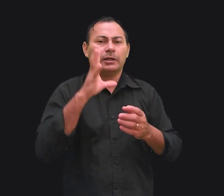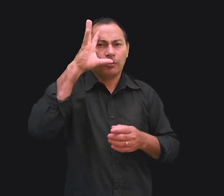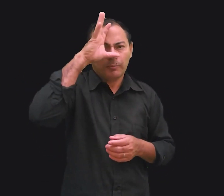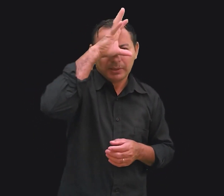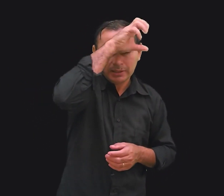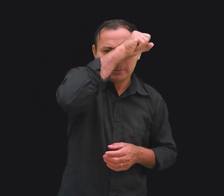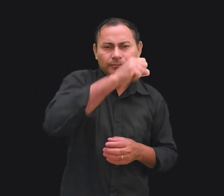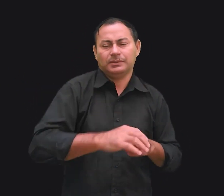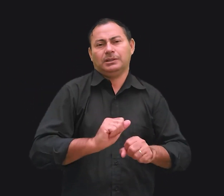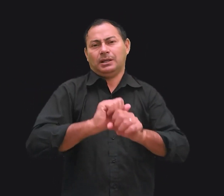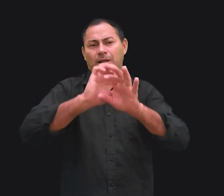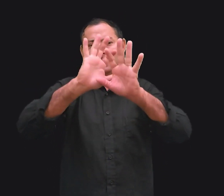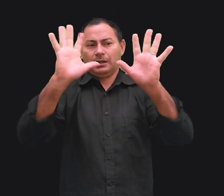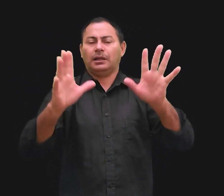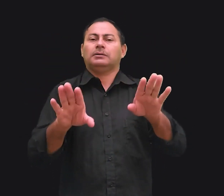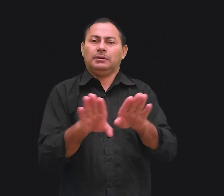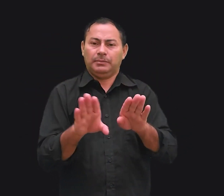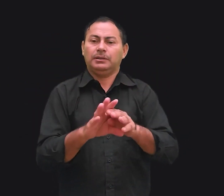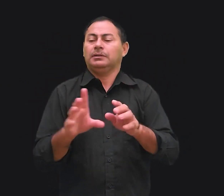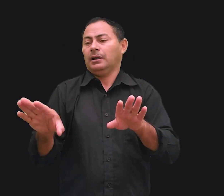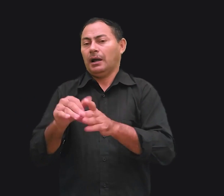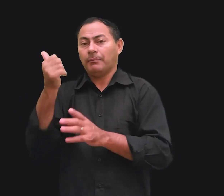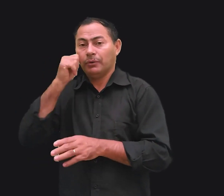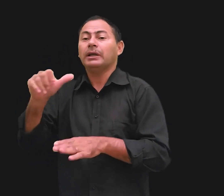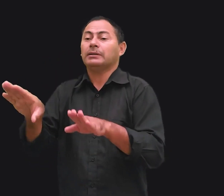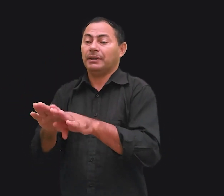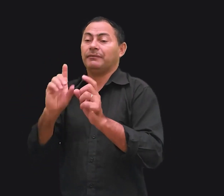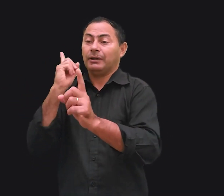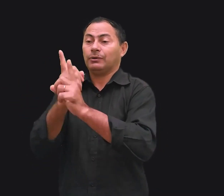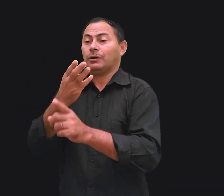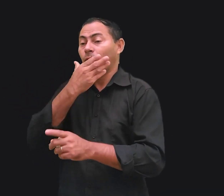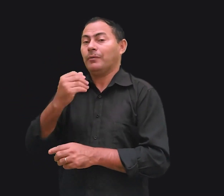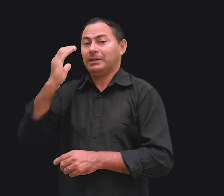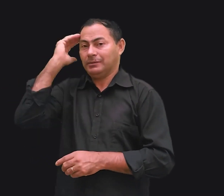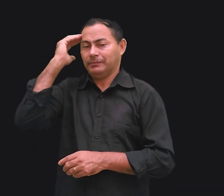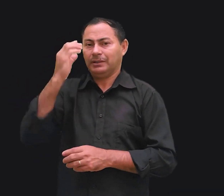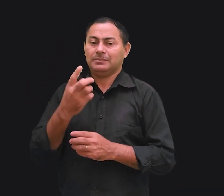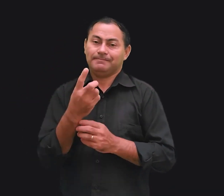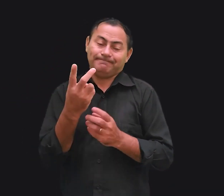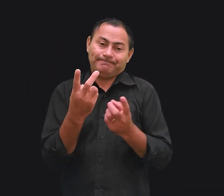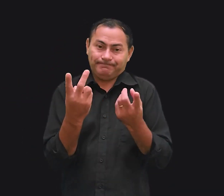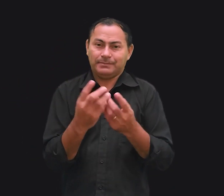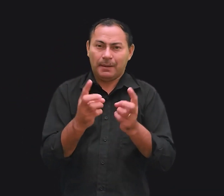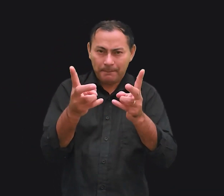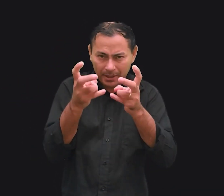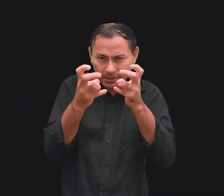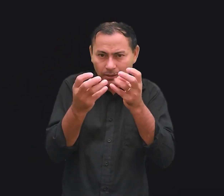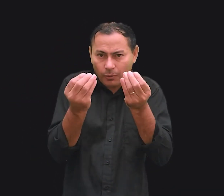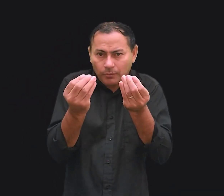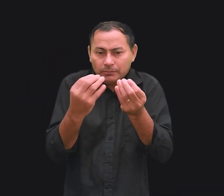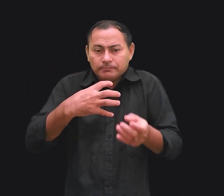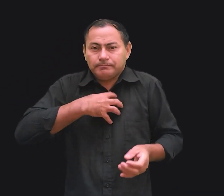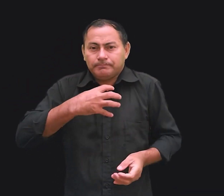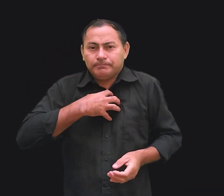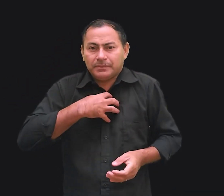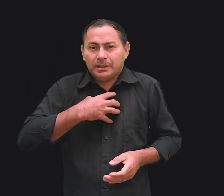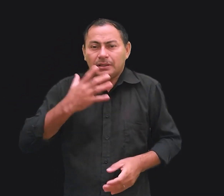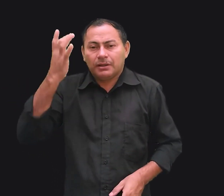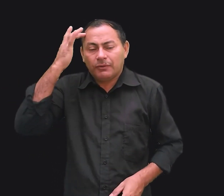que o compreenda. E é claro que isso também se aplica à esposa. É uma rua de duas mãos. Perceba como essa fórmula